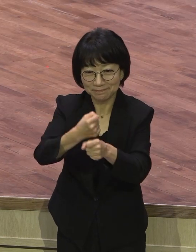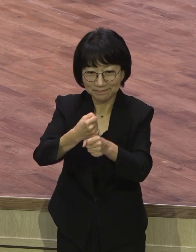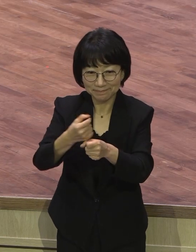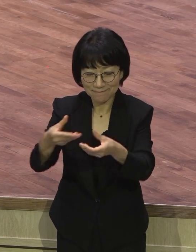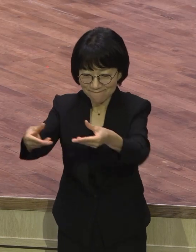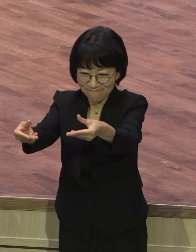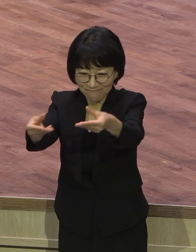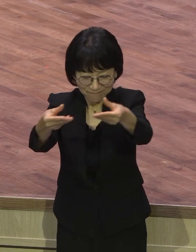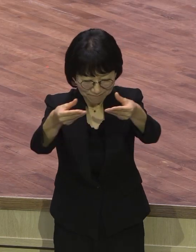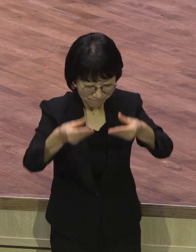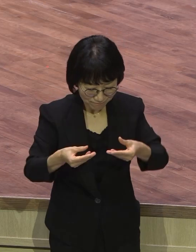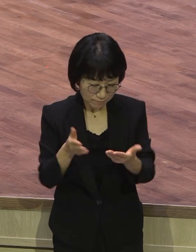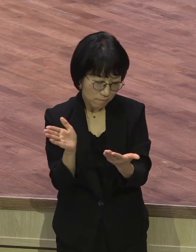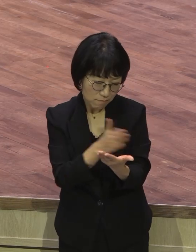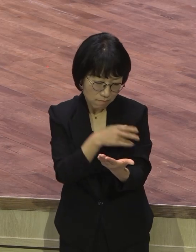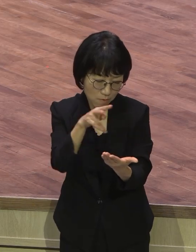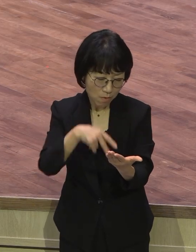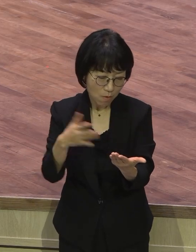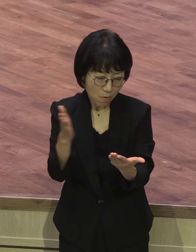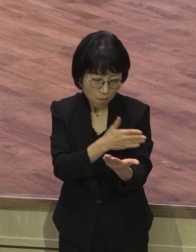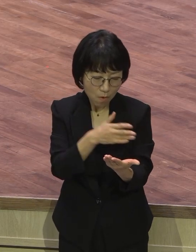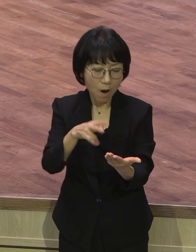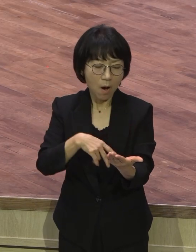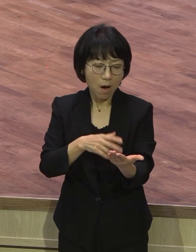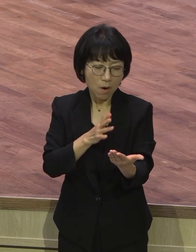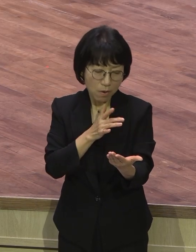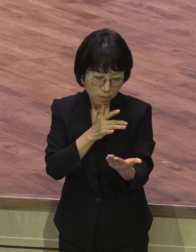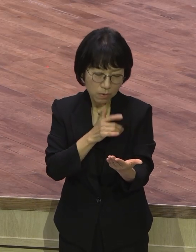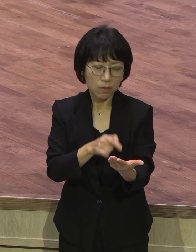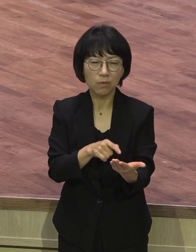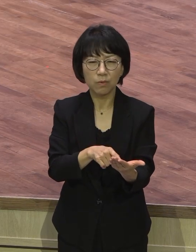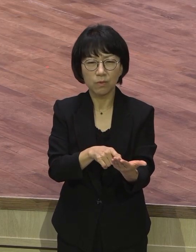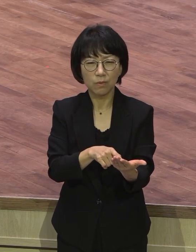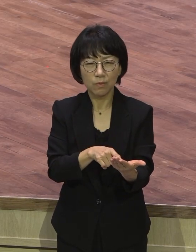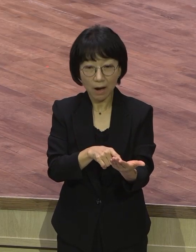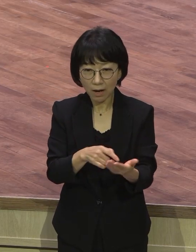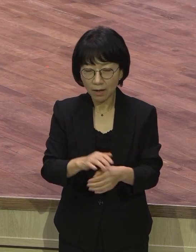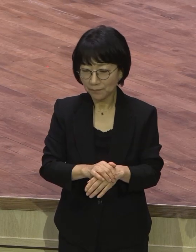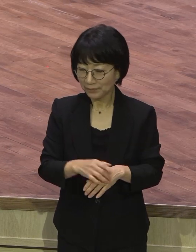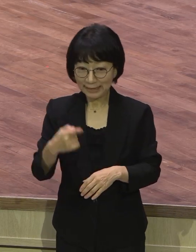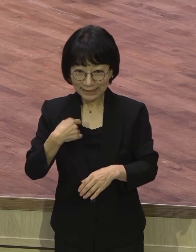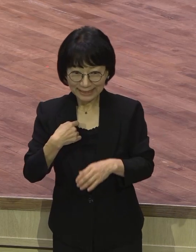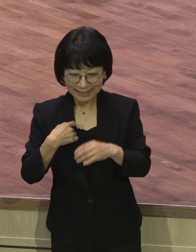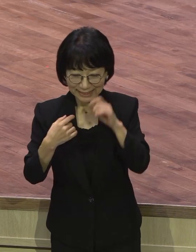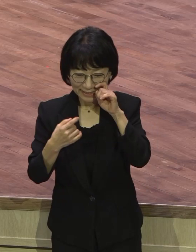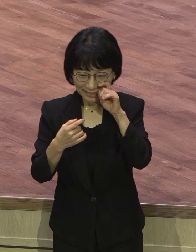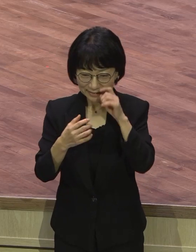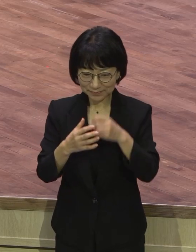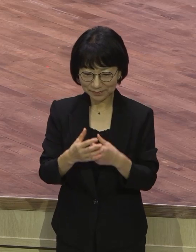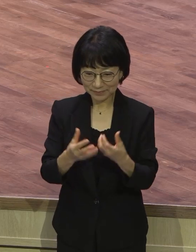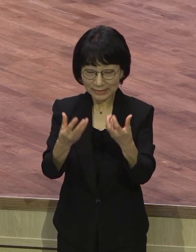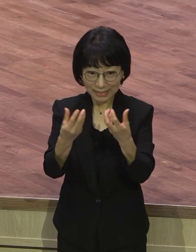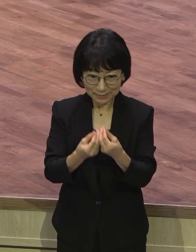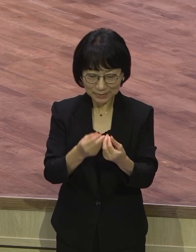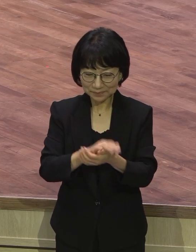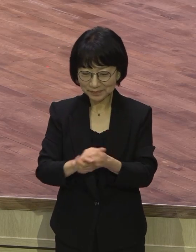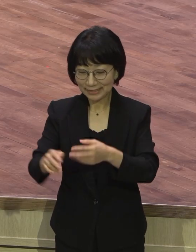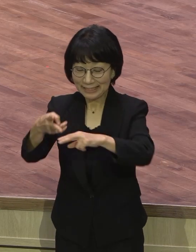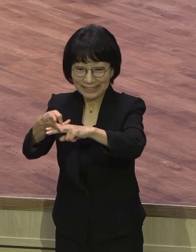전도자들이 이렇게 때로는 그렇게 밖에 핍박하고 하는데도 그 바쁜 식당에 일하는 그게 얼마나